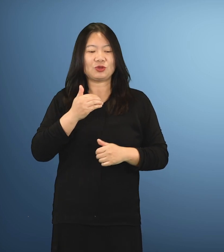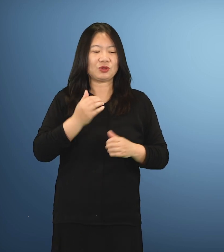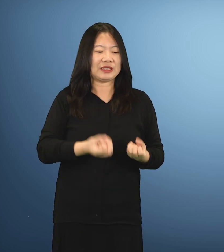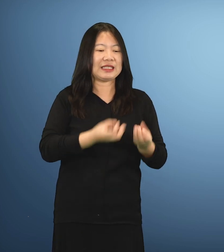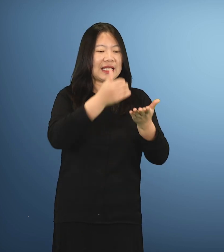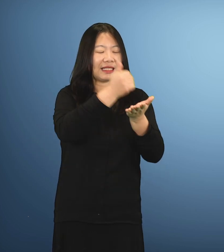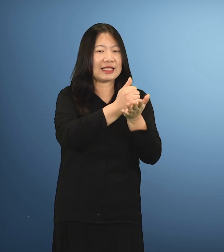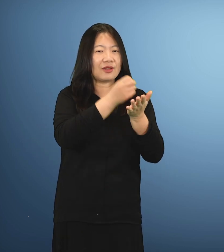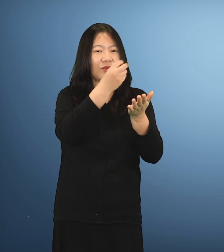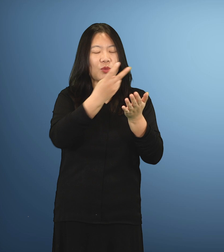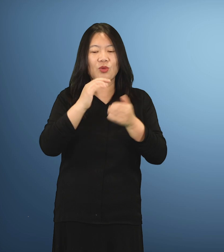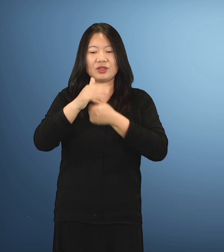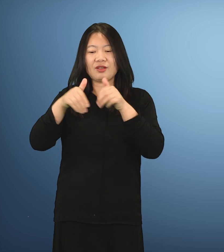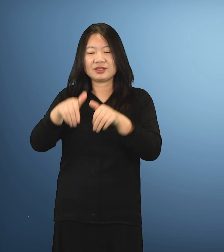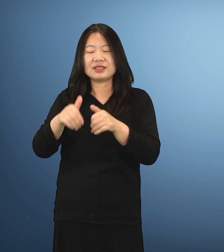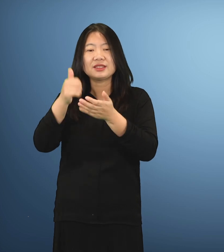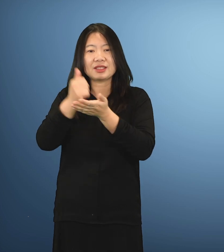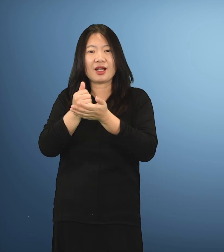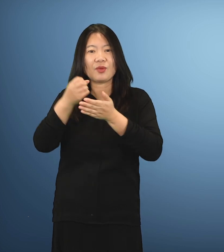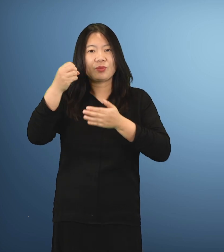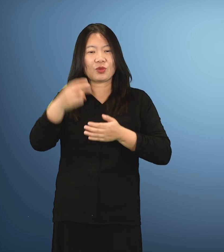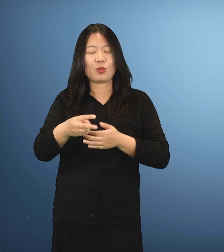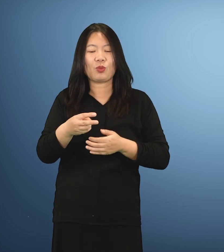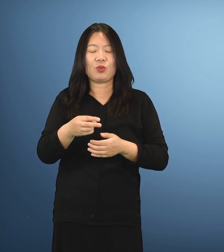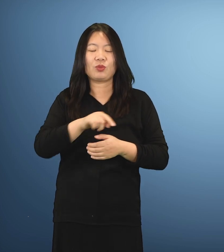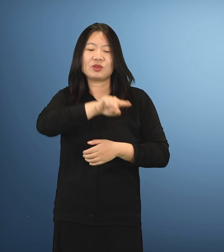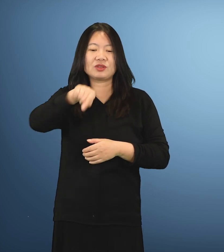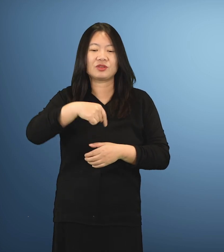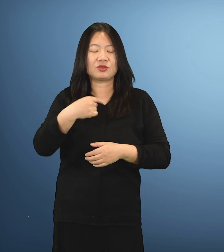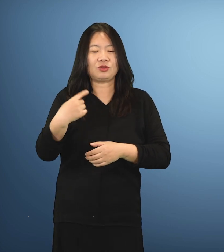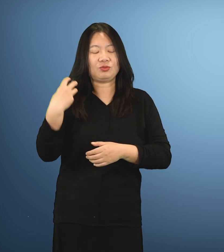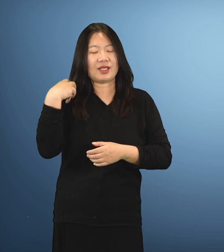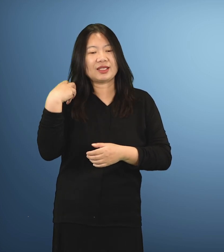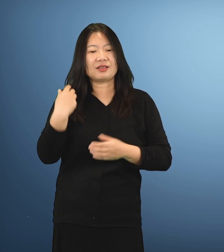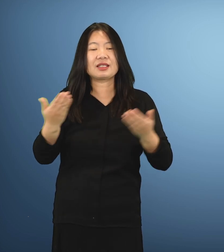선지자들, 그들의 주된 직무가 뭡니까?